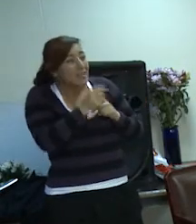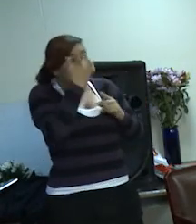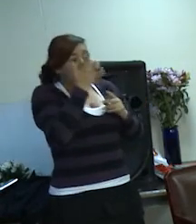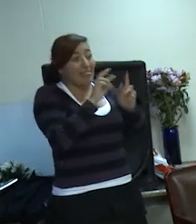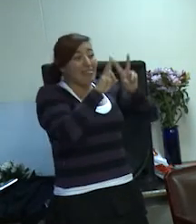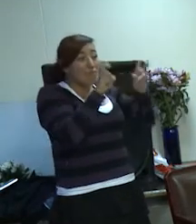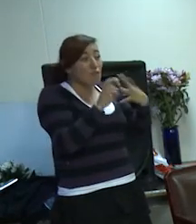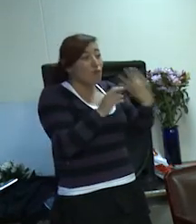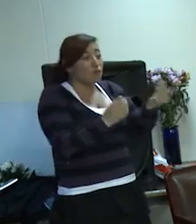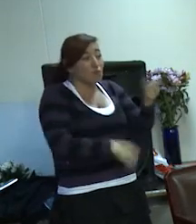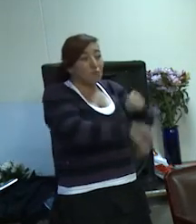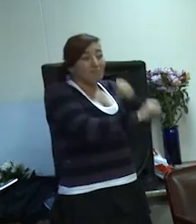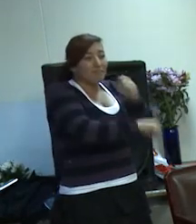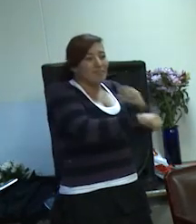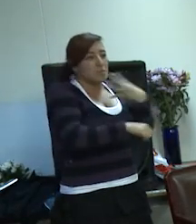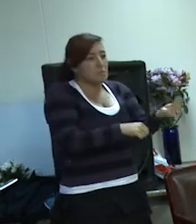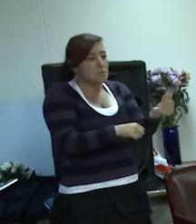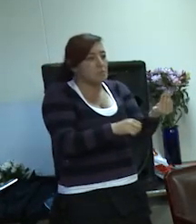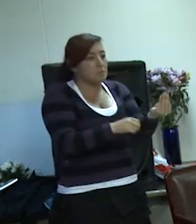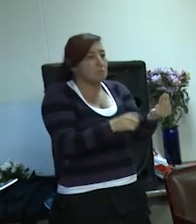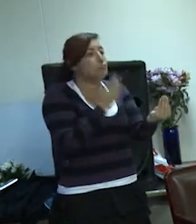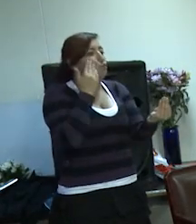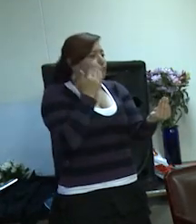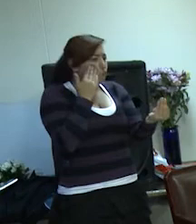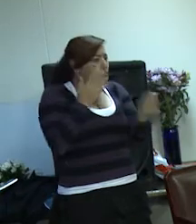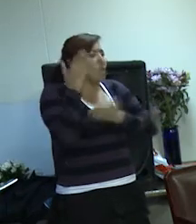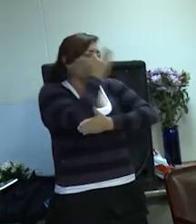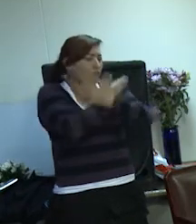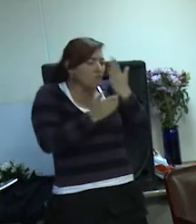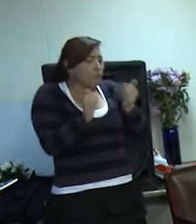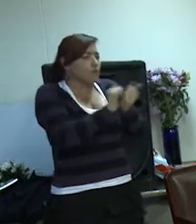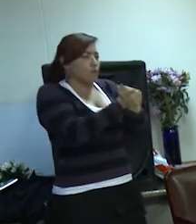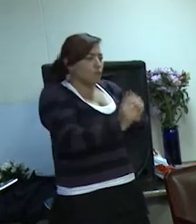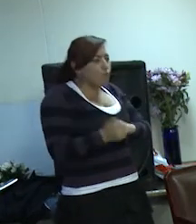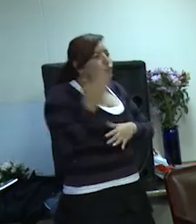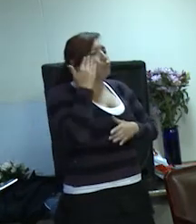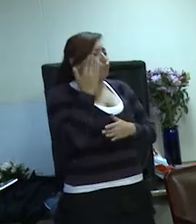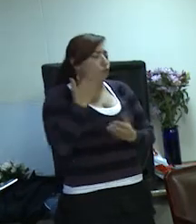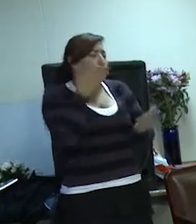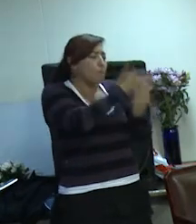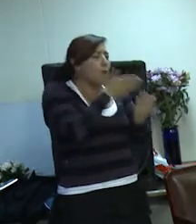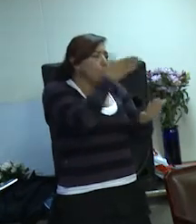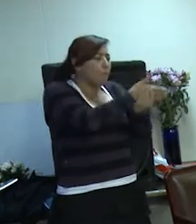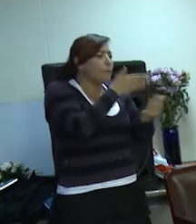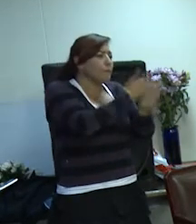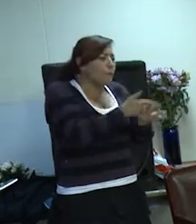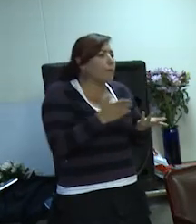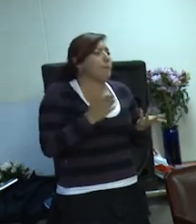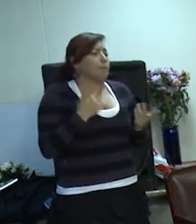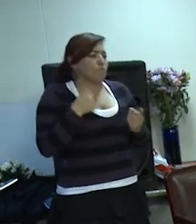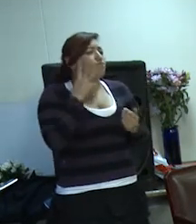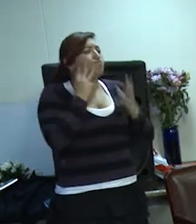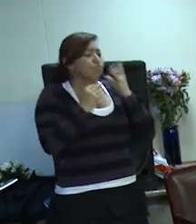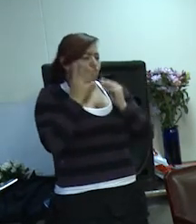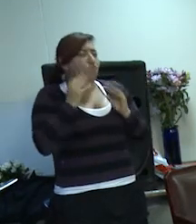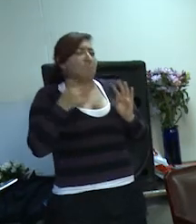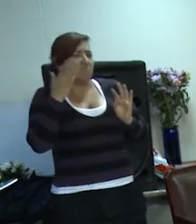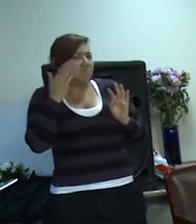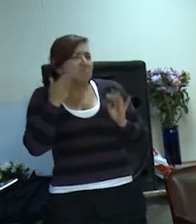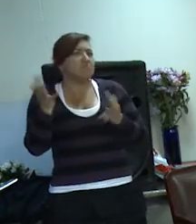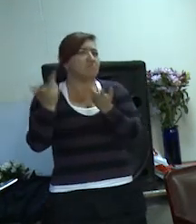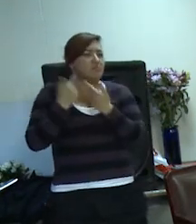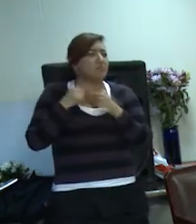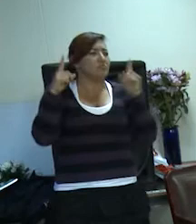barras futboleras, sé que hay estudios sociales del deporte que los han abordado, tengo una serie de cuestionamientos desde